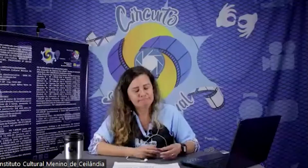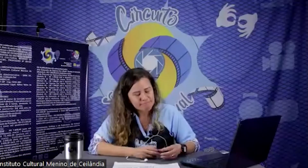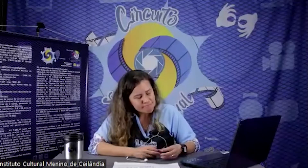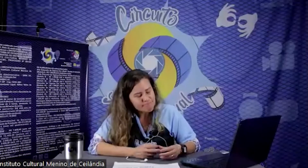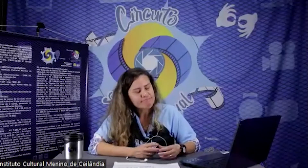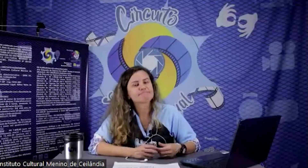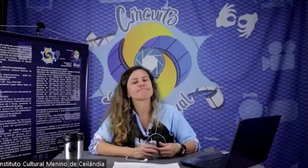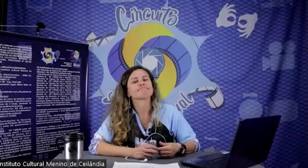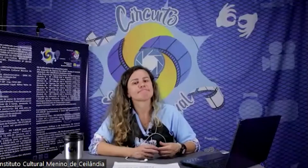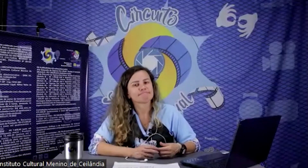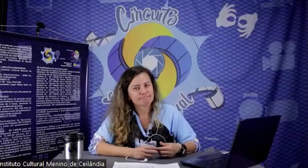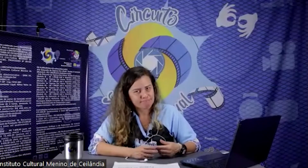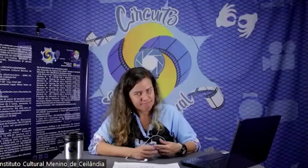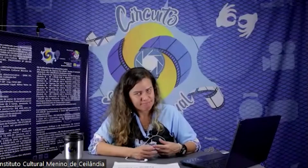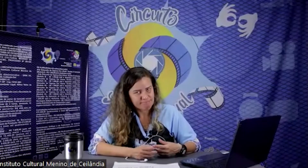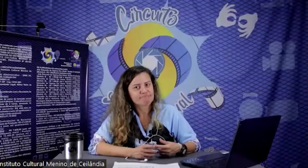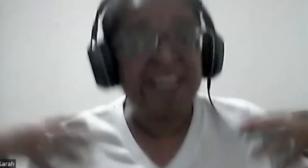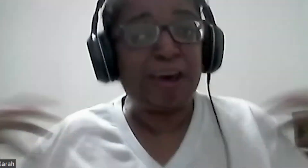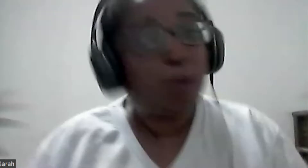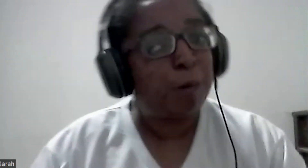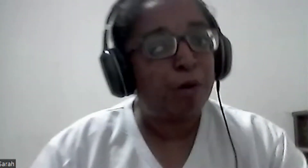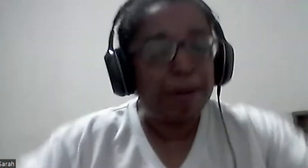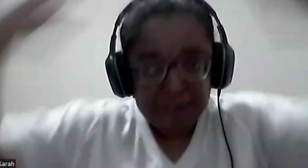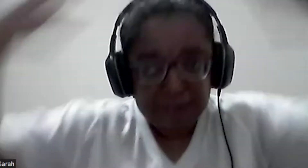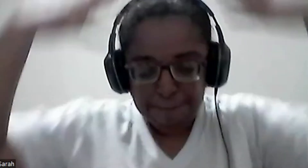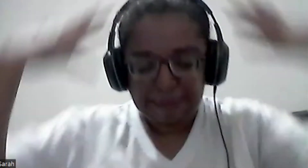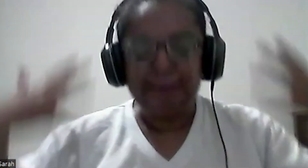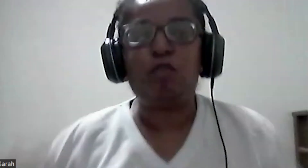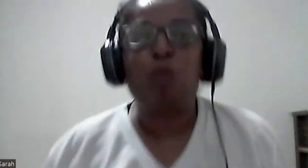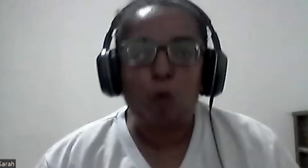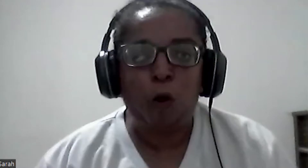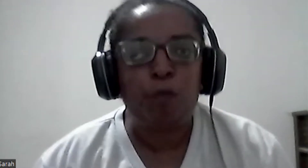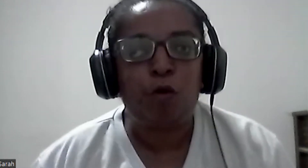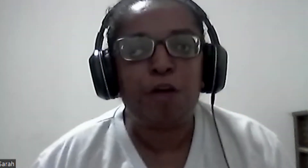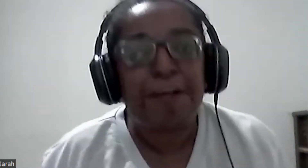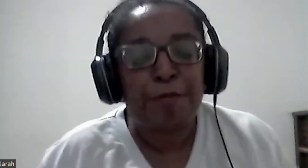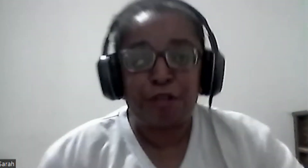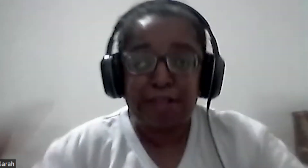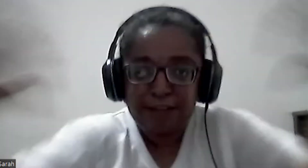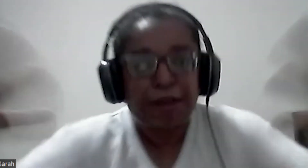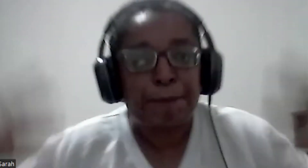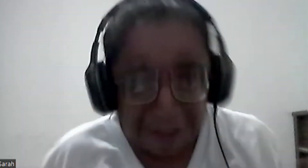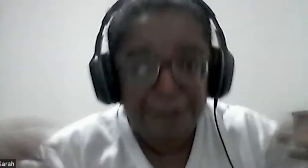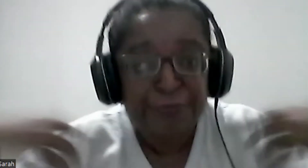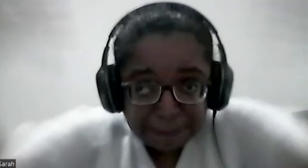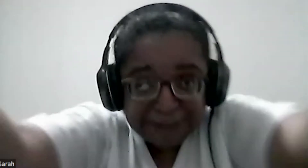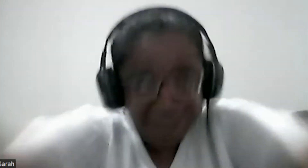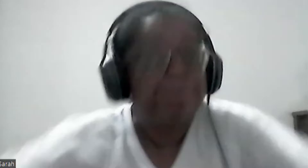nervosa. Então, esse é o comportamento. Ela mexe com o corpo todo. Aí as pessoas acham que a gente vai bater na pessoa.